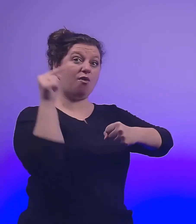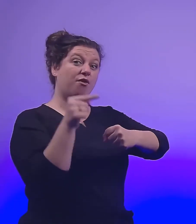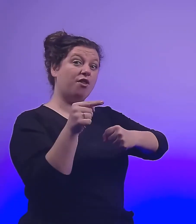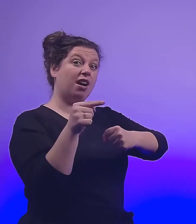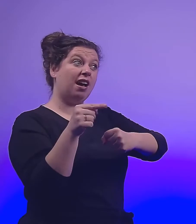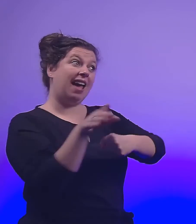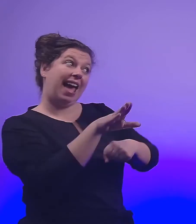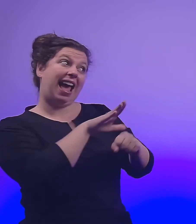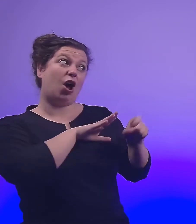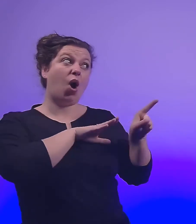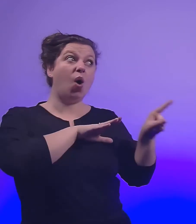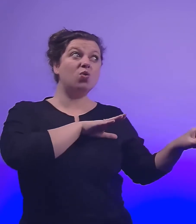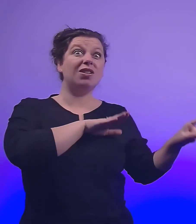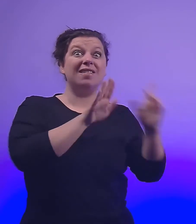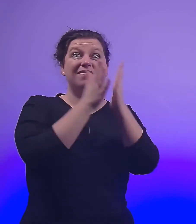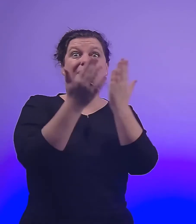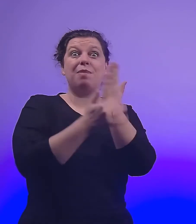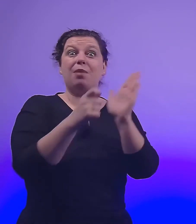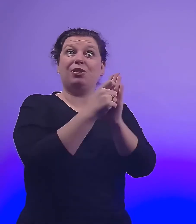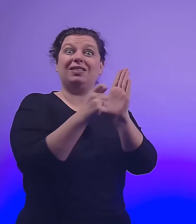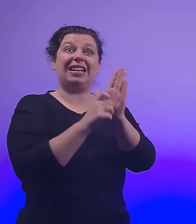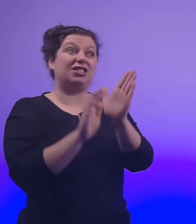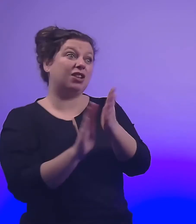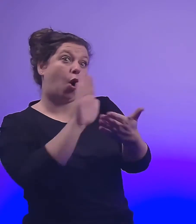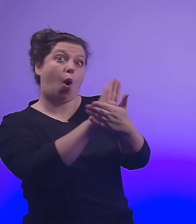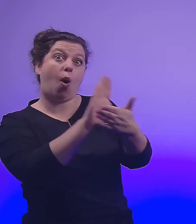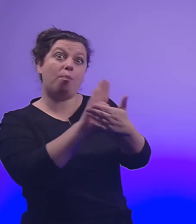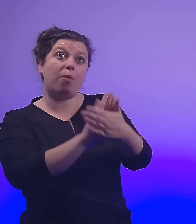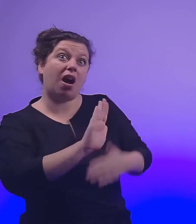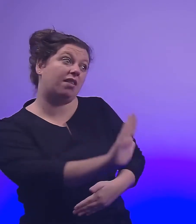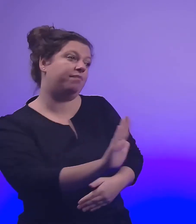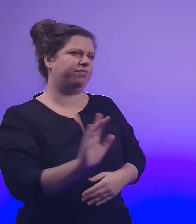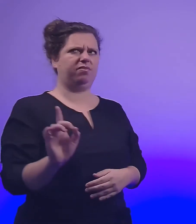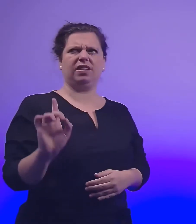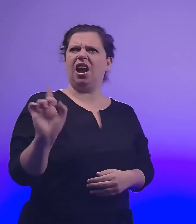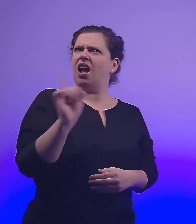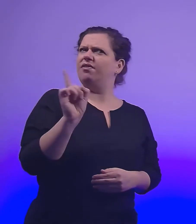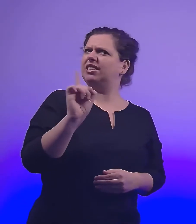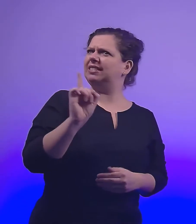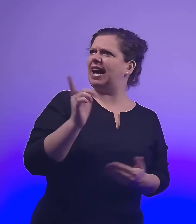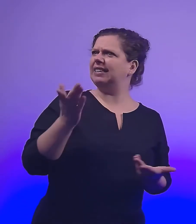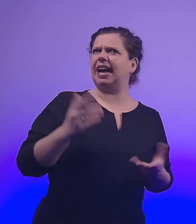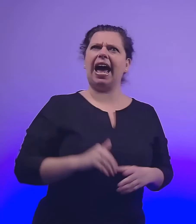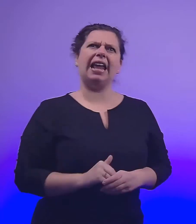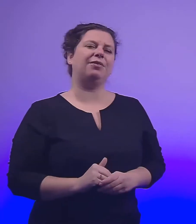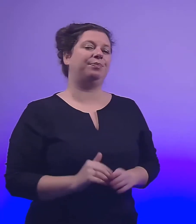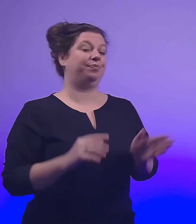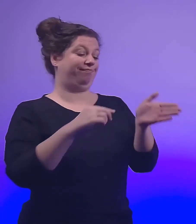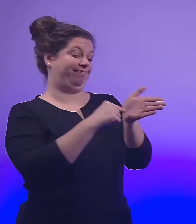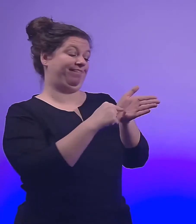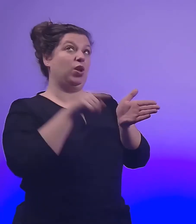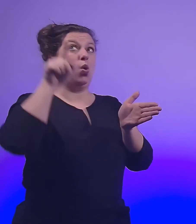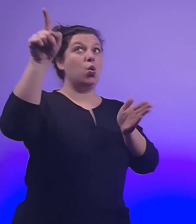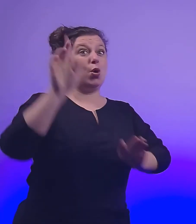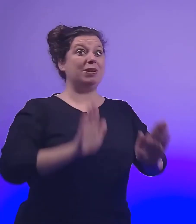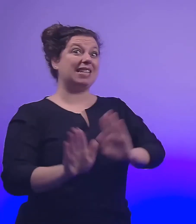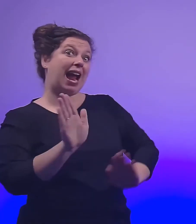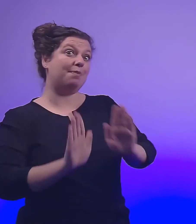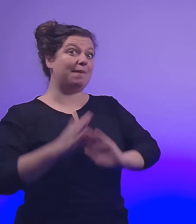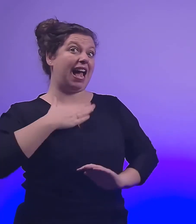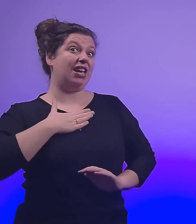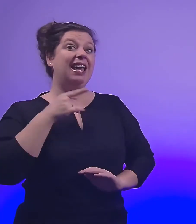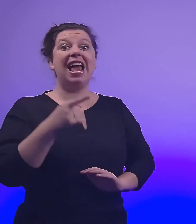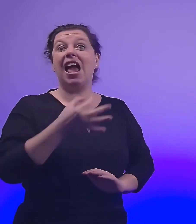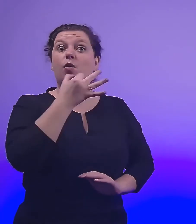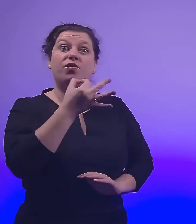Bijbeltekst bij plakken. Ja. Deze. Wauw. Wat staat er eigenlijk, Olly? Daar staat, u bescherm me. Ik hoef niet bang te zijn. Op